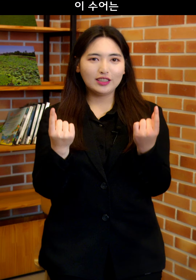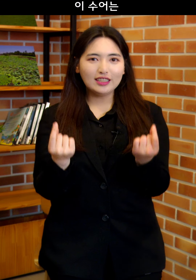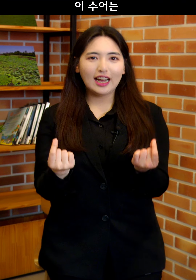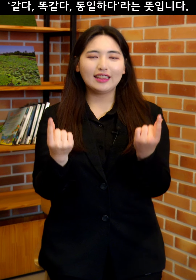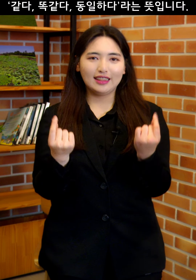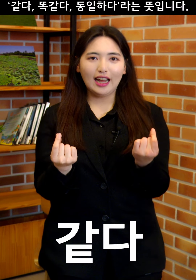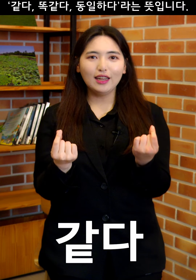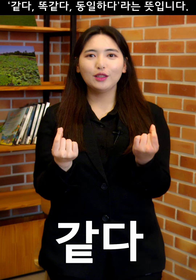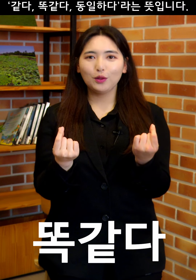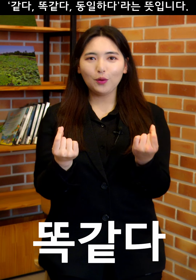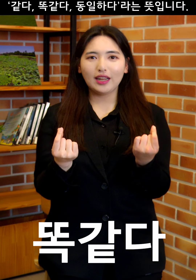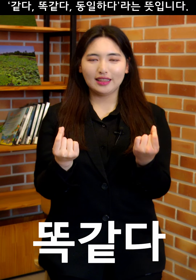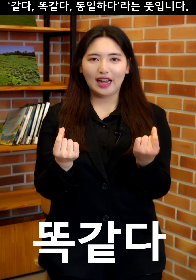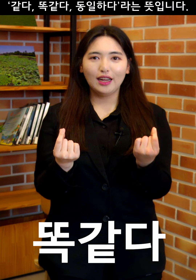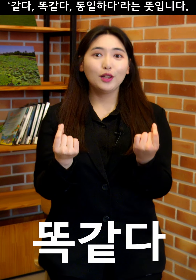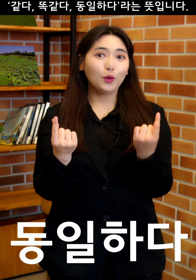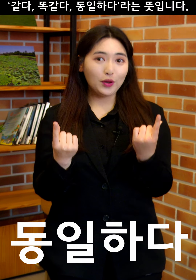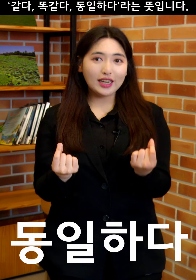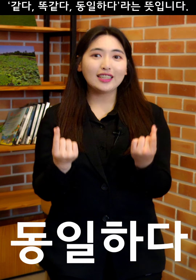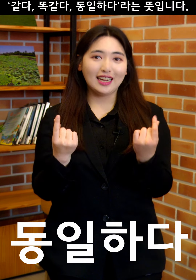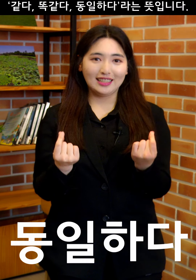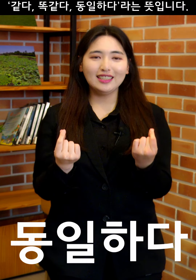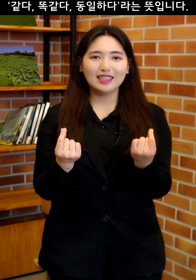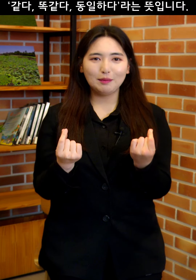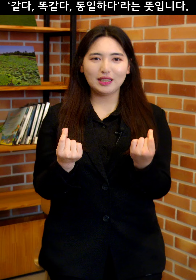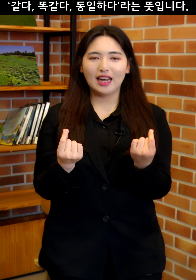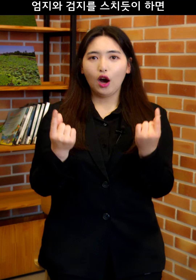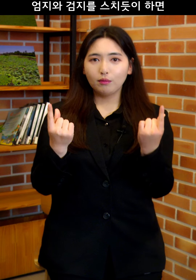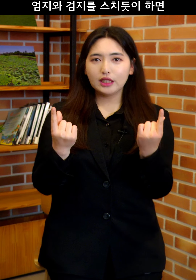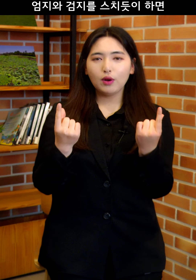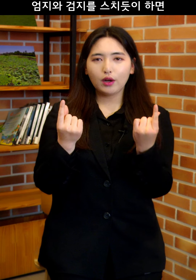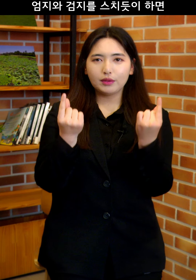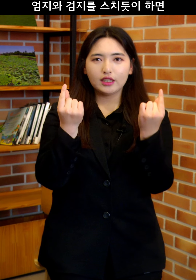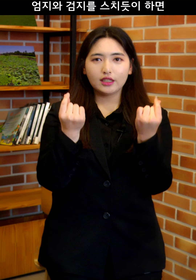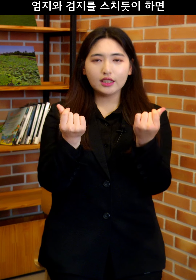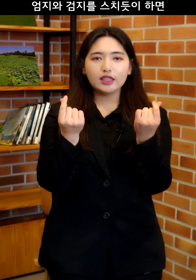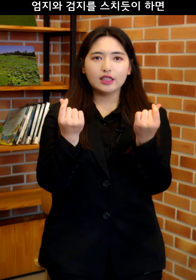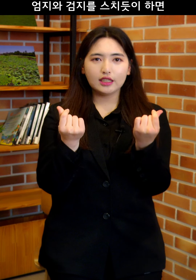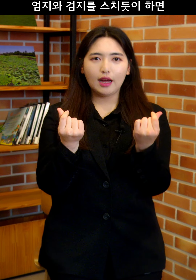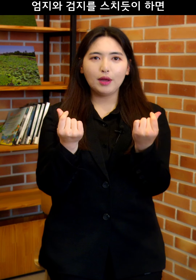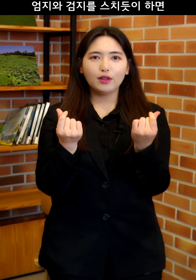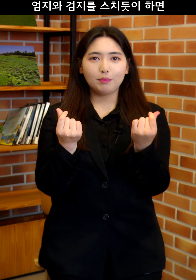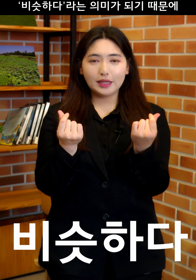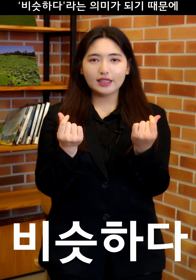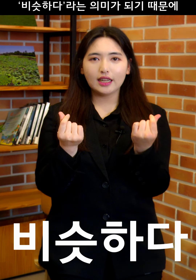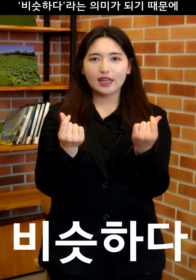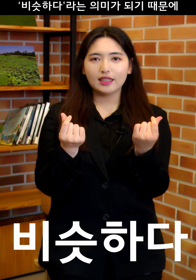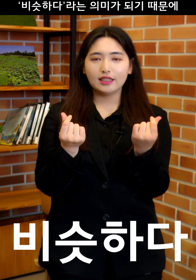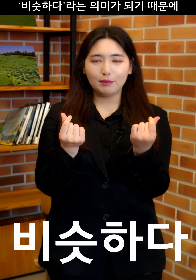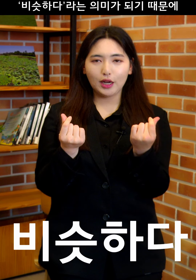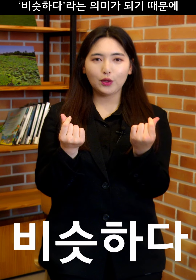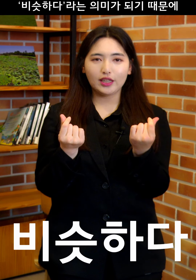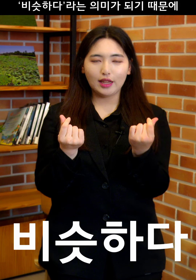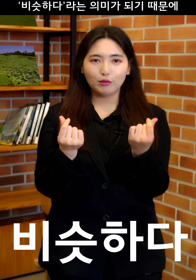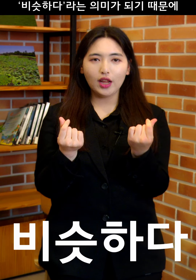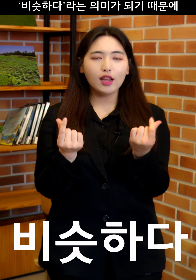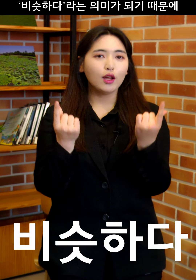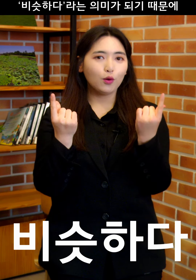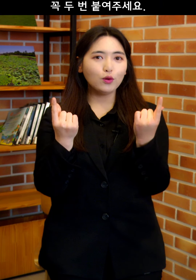수어는 같다, 똑같다, 동일하다 라는 뜻입니다. 엄지와 검지를 스치듯이 하면 비슷하다라는 의미가 되기 때문에 꼭